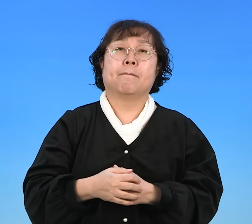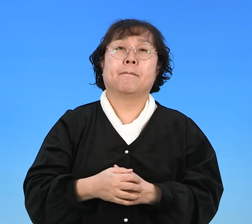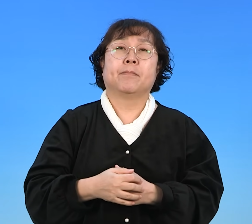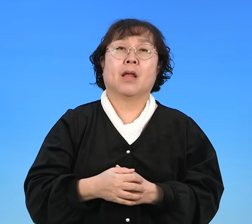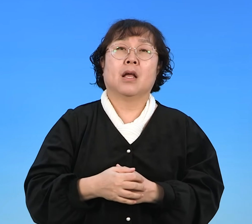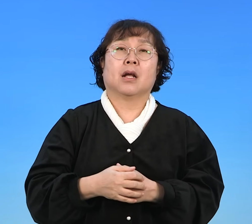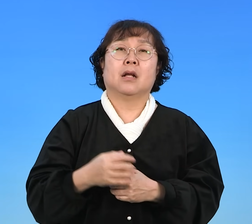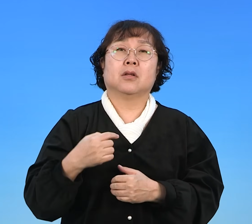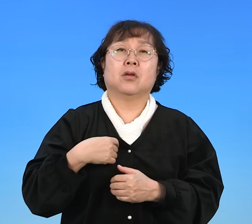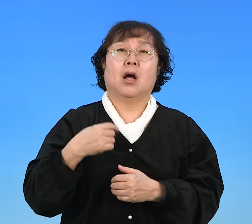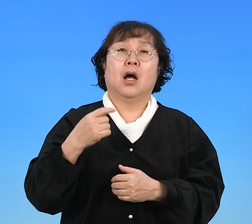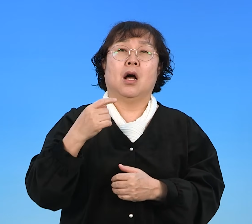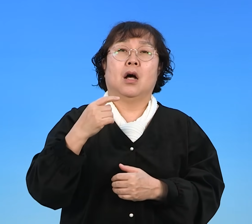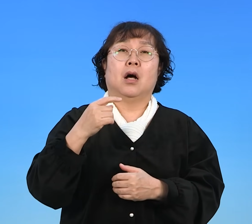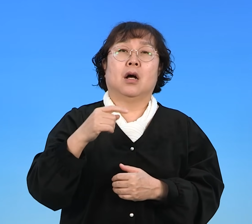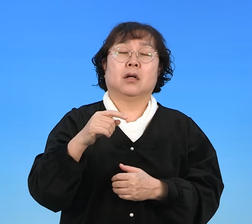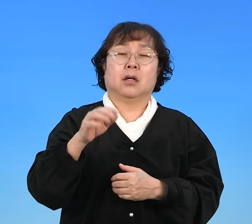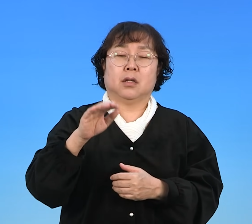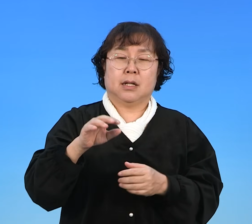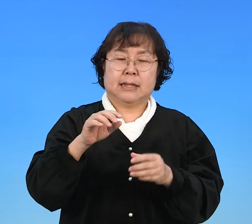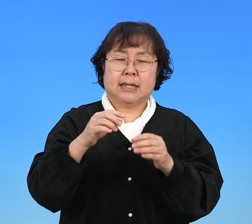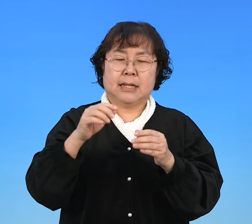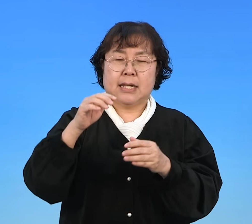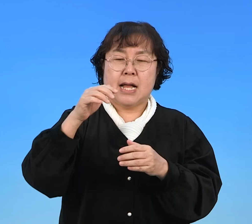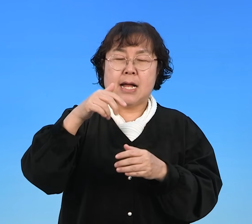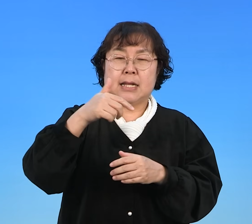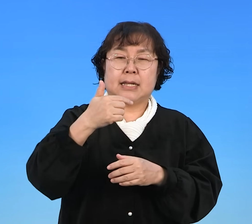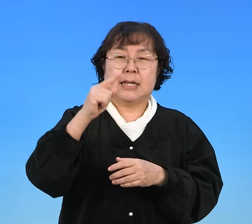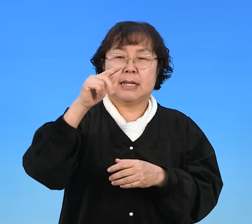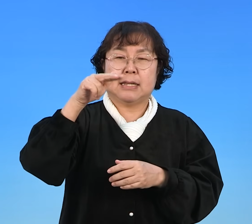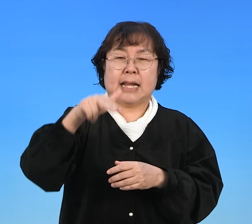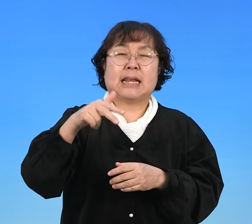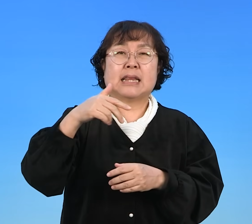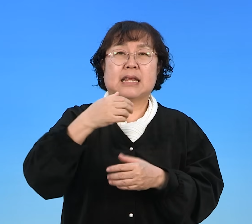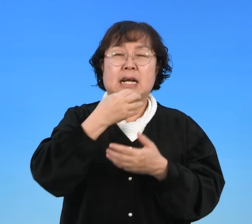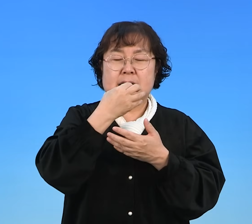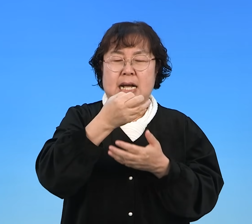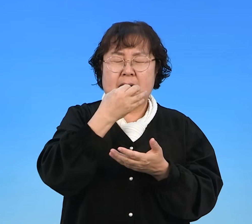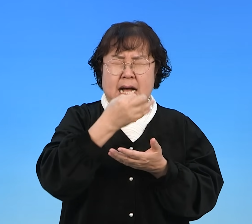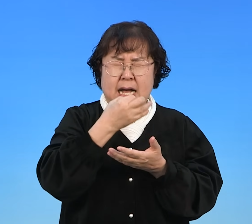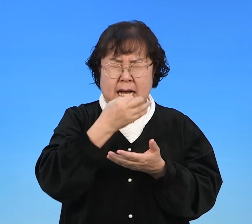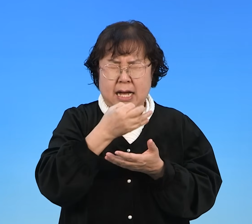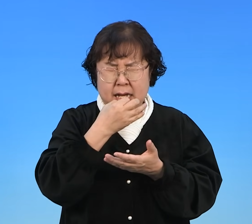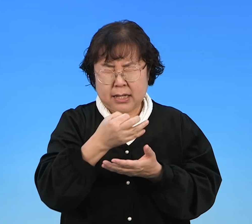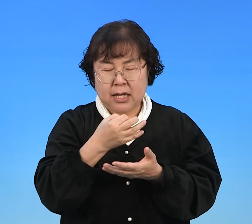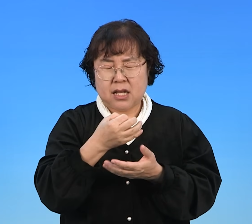신용회라도 하자는 분들을 보면은 한 두 옥타브 깔아가지고